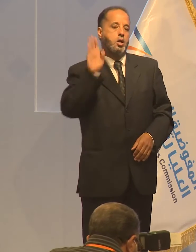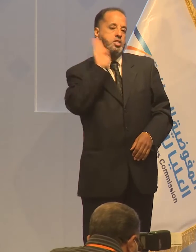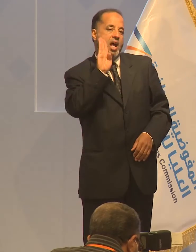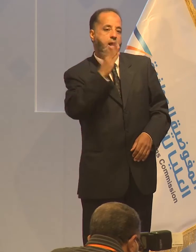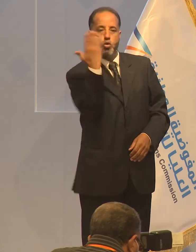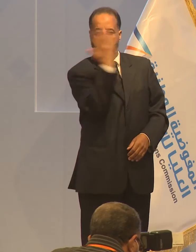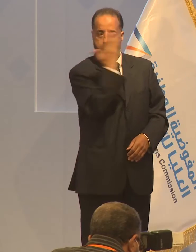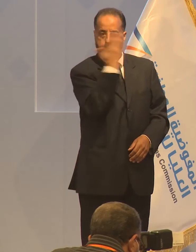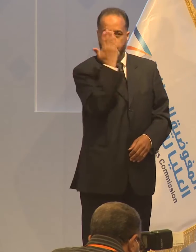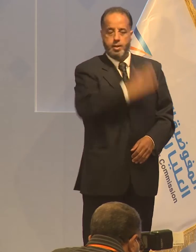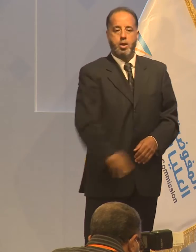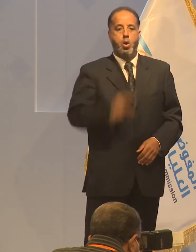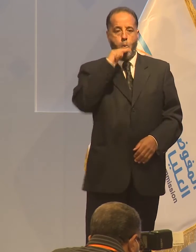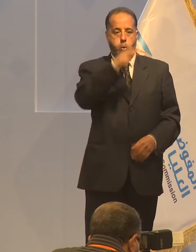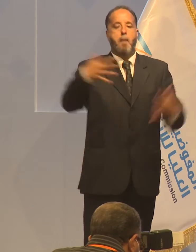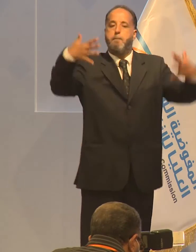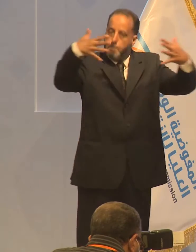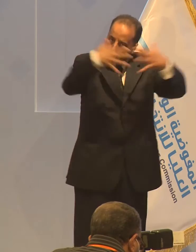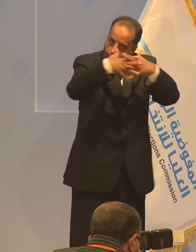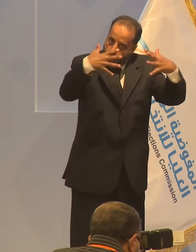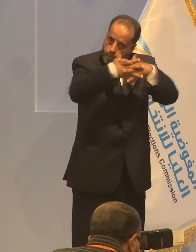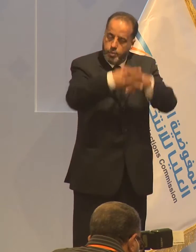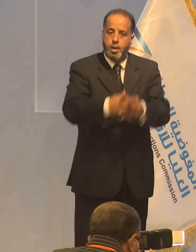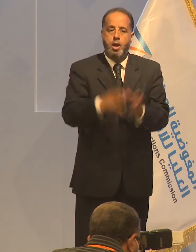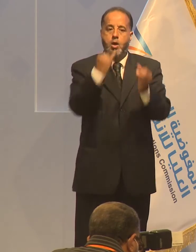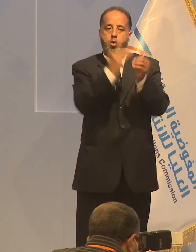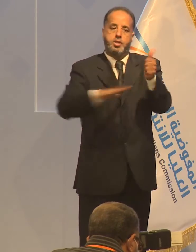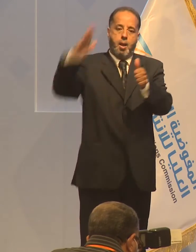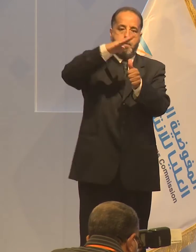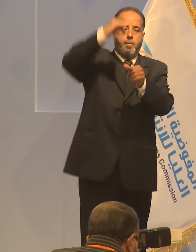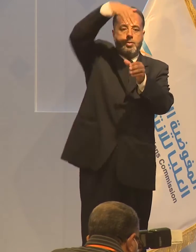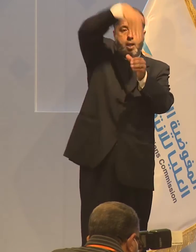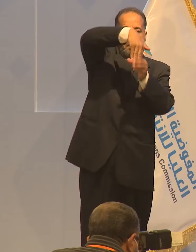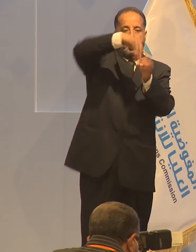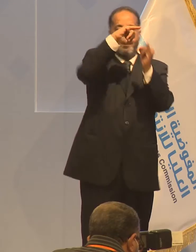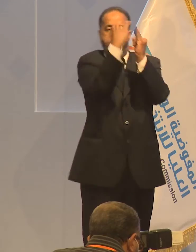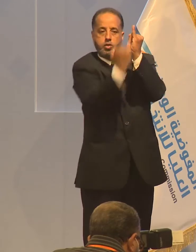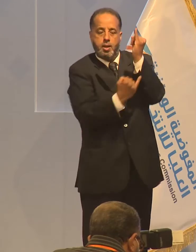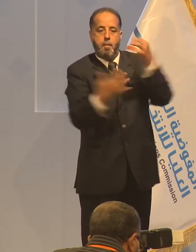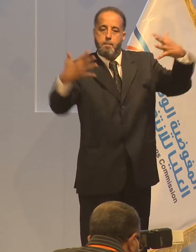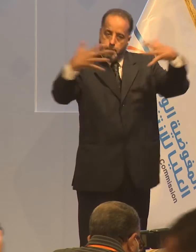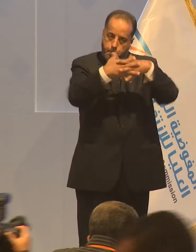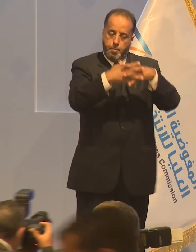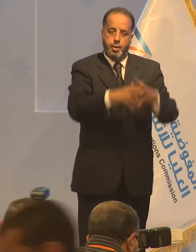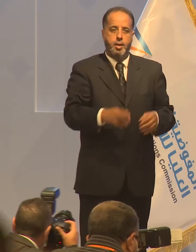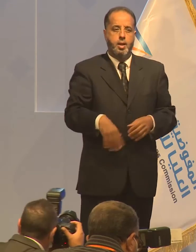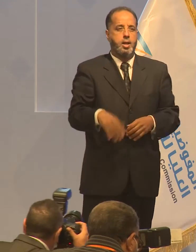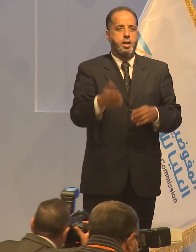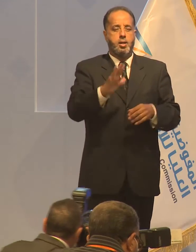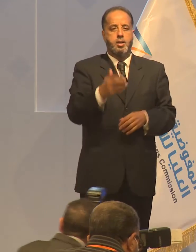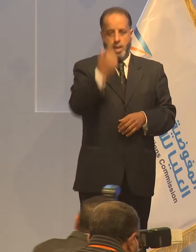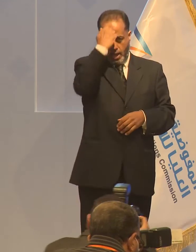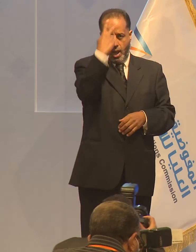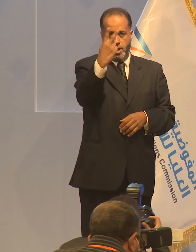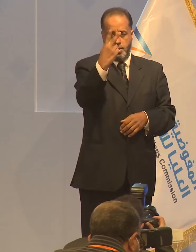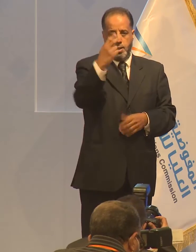والتعليم تعتبر هي الشريك التنفيذي للمفوضية العليا للانتخابات، وتقريبا حوالي